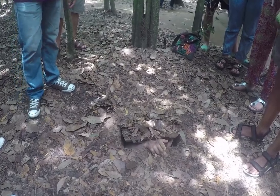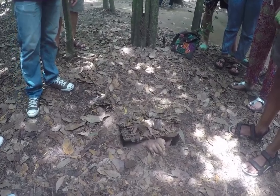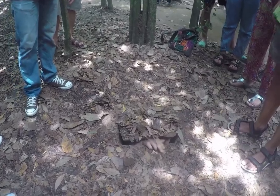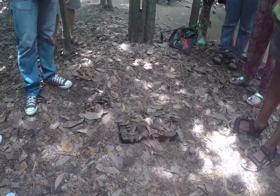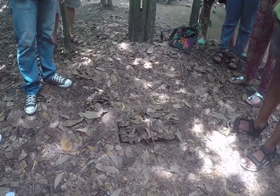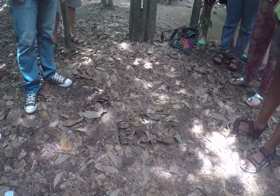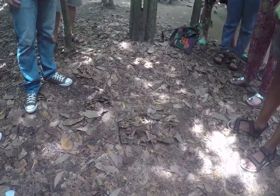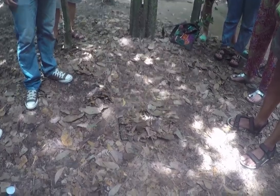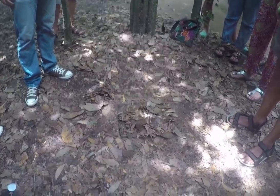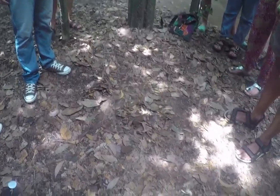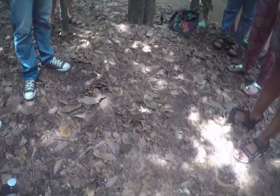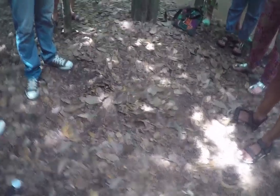pow, pow!